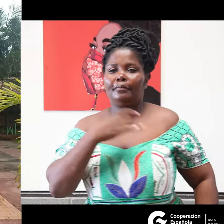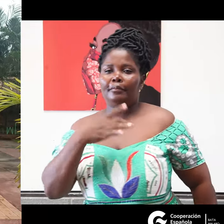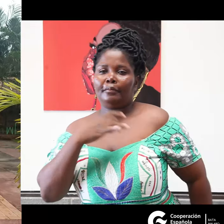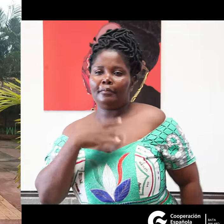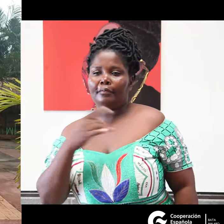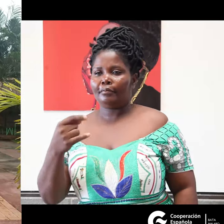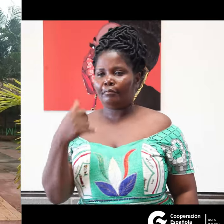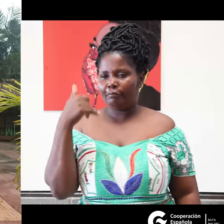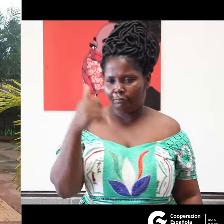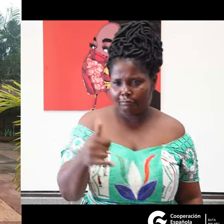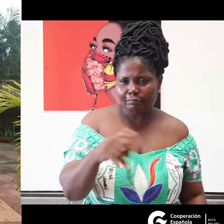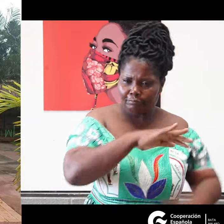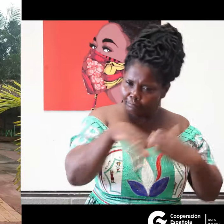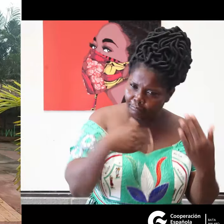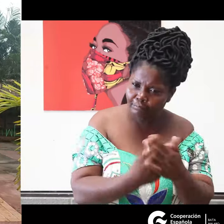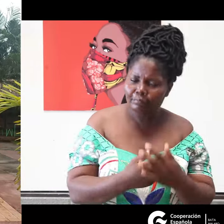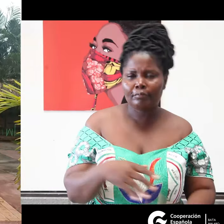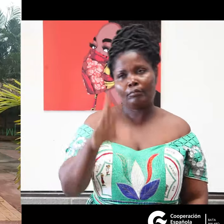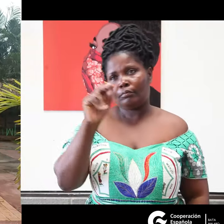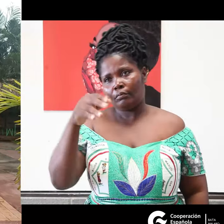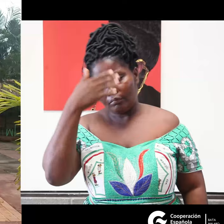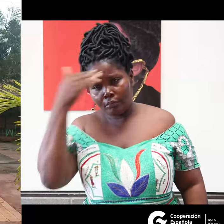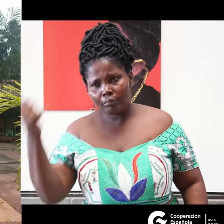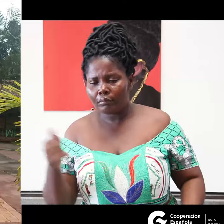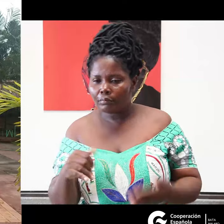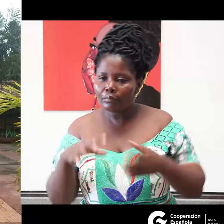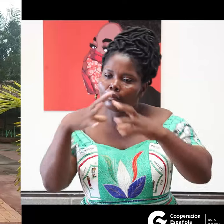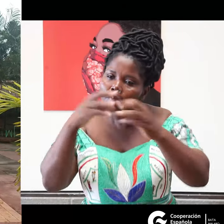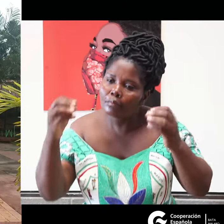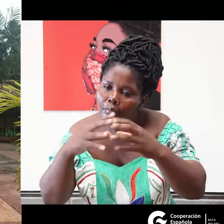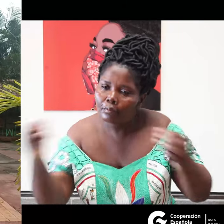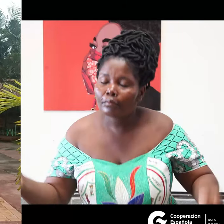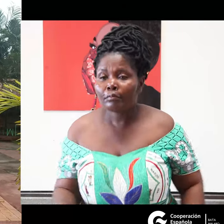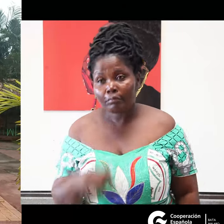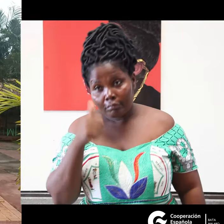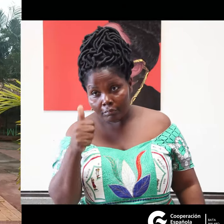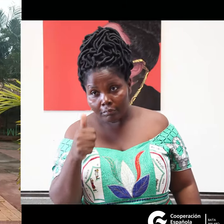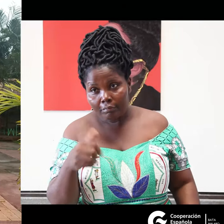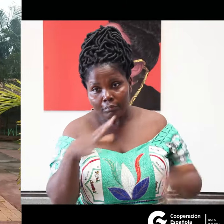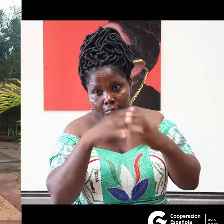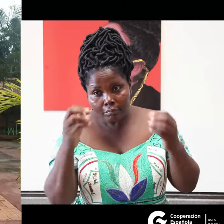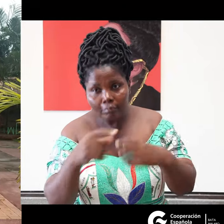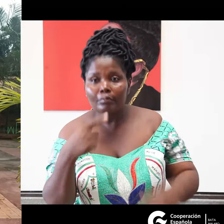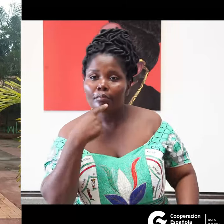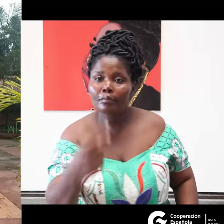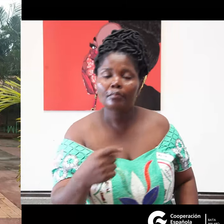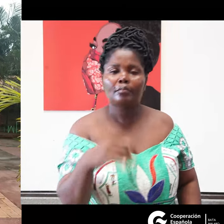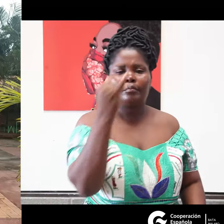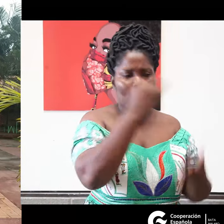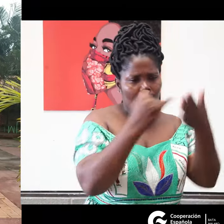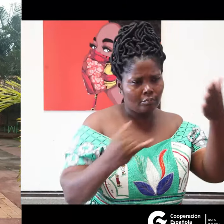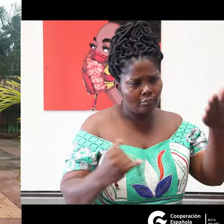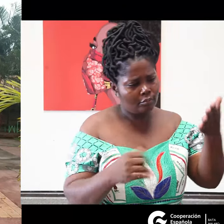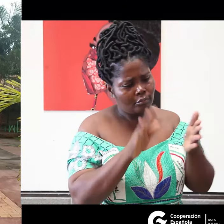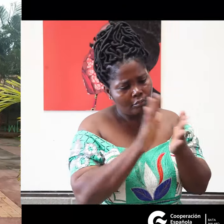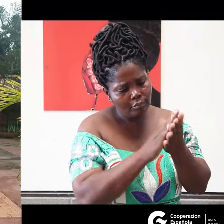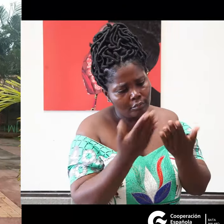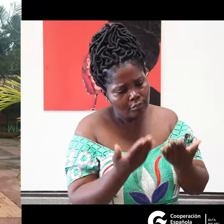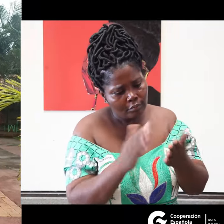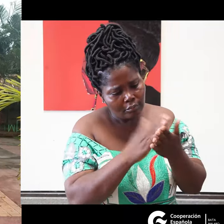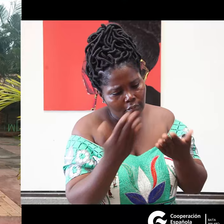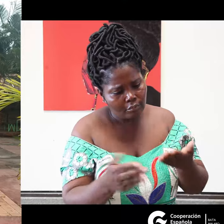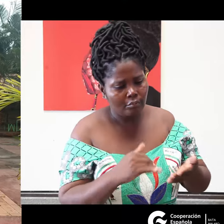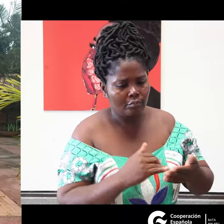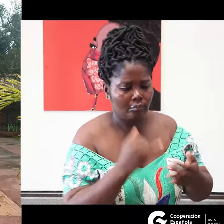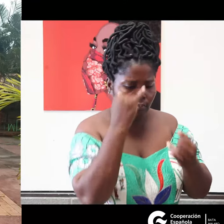venga en gana. Y sobre todo, no olvides de poner la historieta, ¿vale? Cuenta lo que dice tus dibujitos en cada página